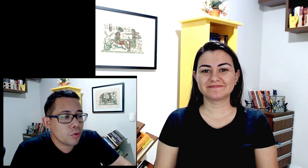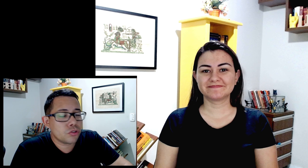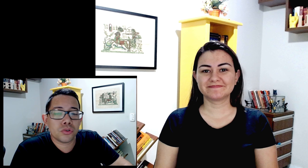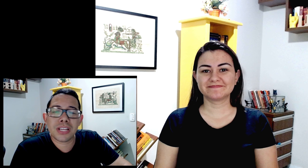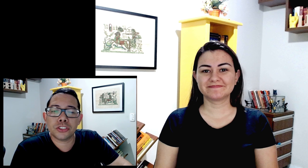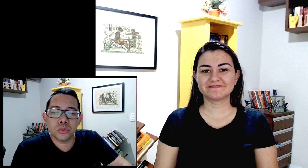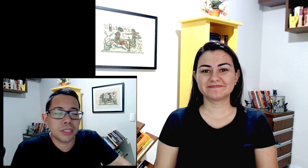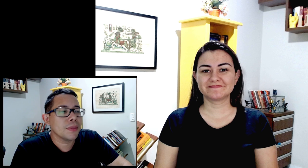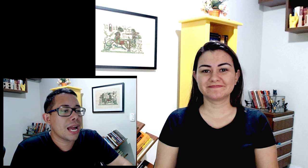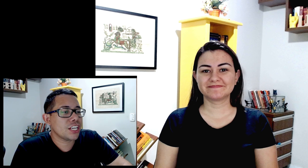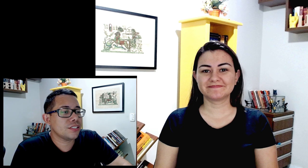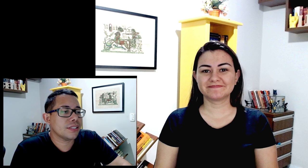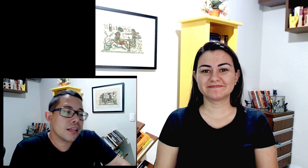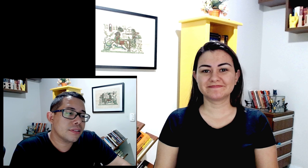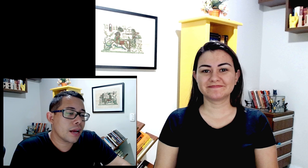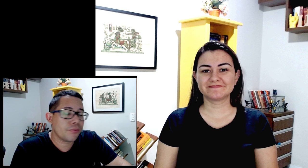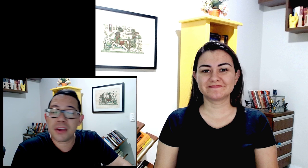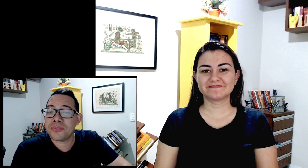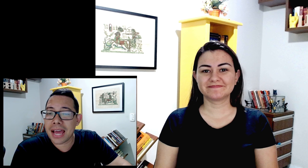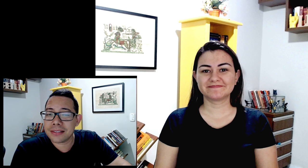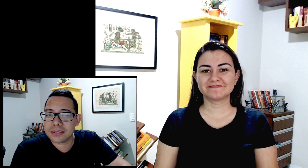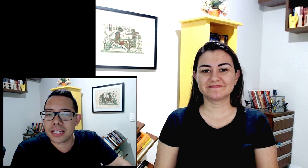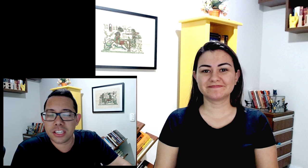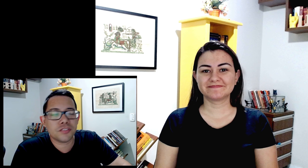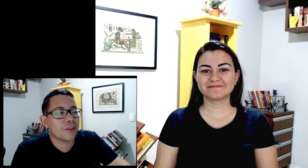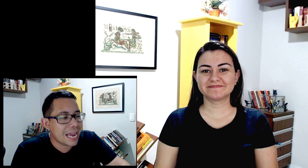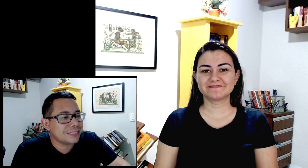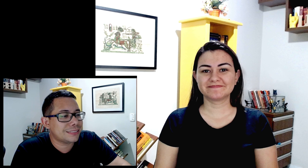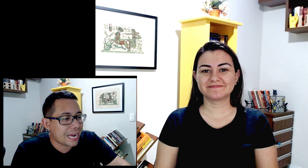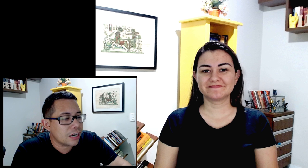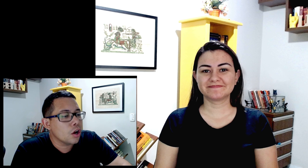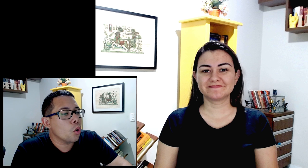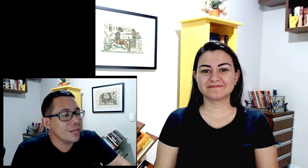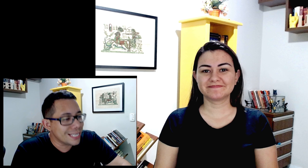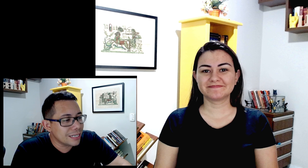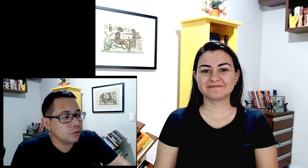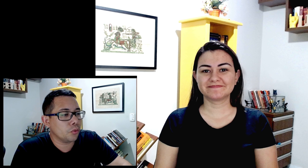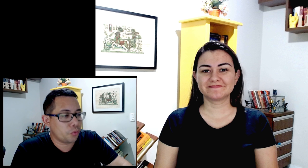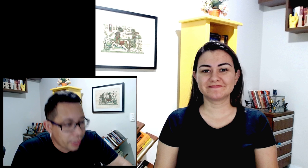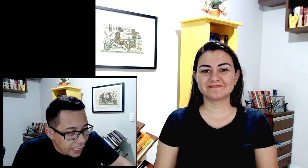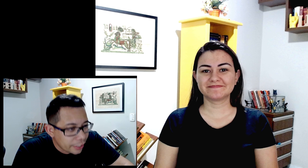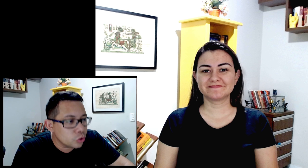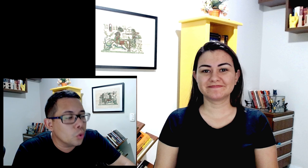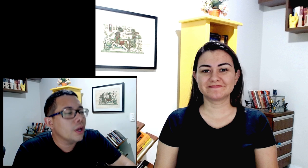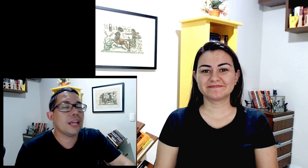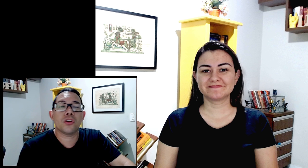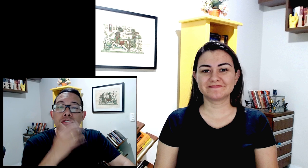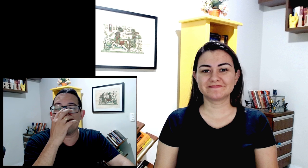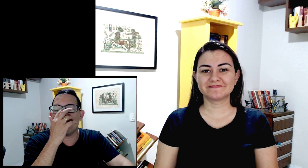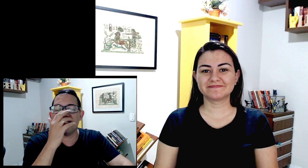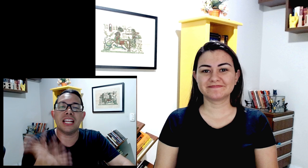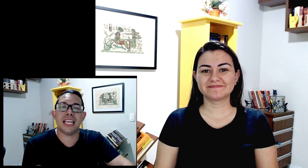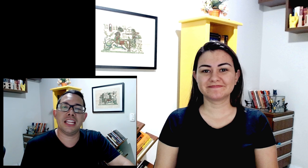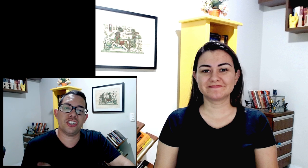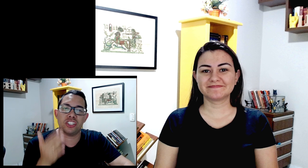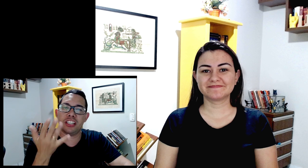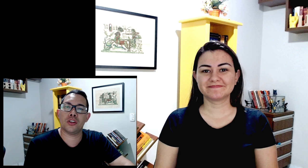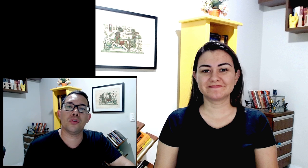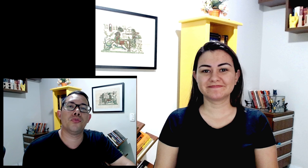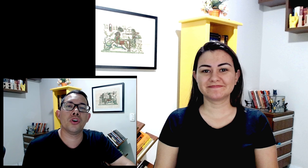então isso nos ajuda a gente finalizar é frases que a gente vai estar olhando vendo em nosso dia a dia na igreja seja